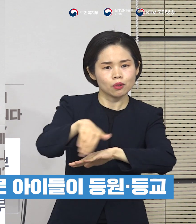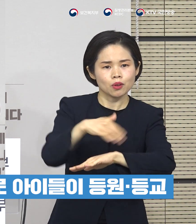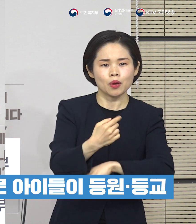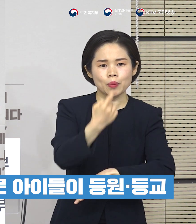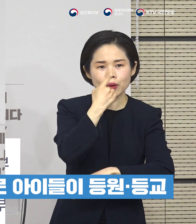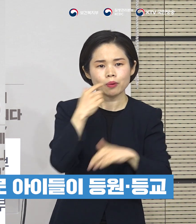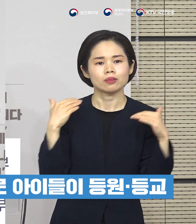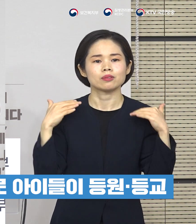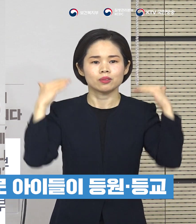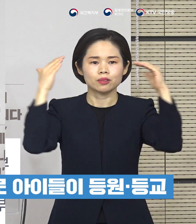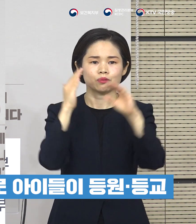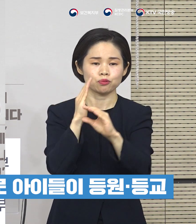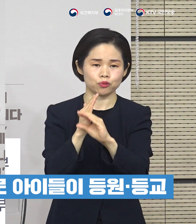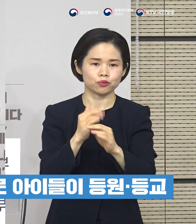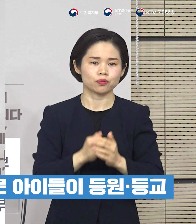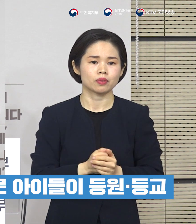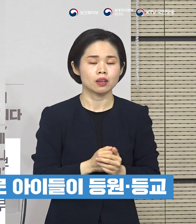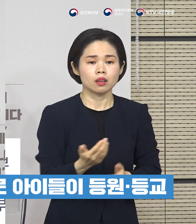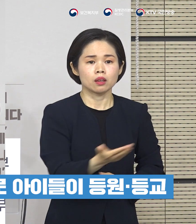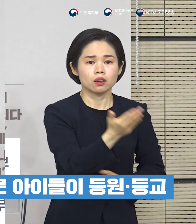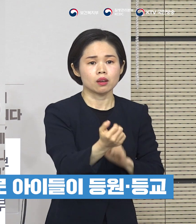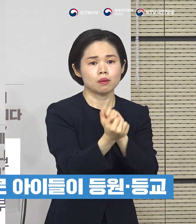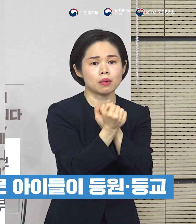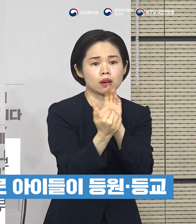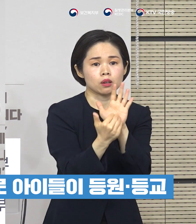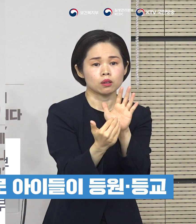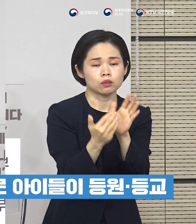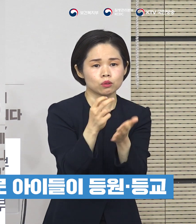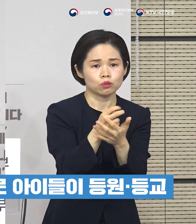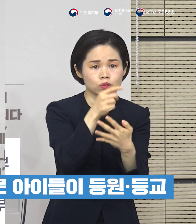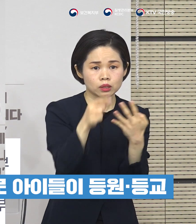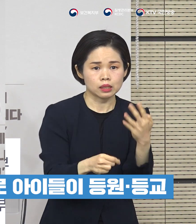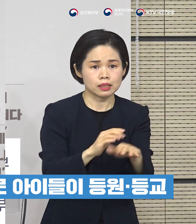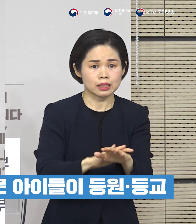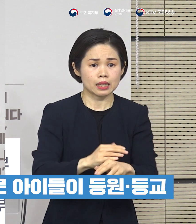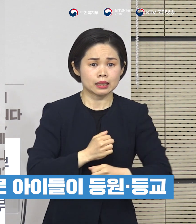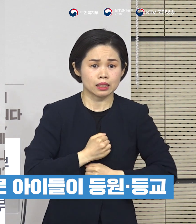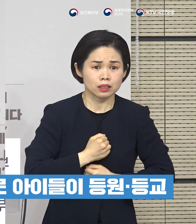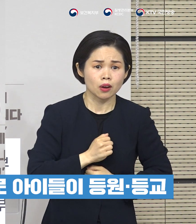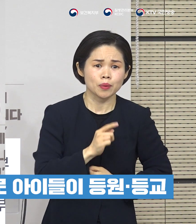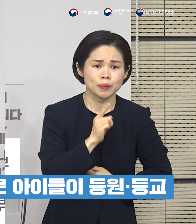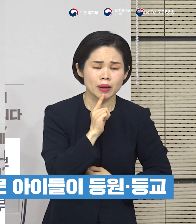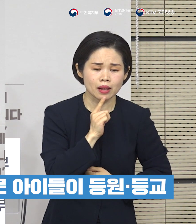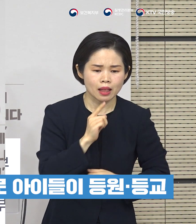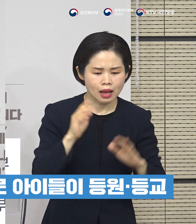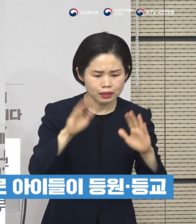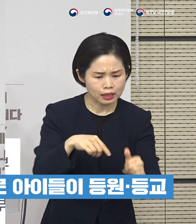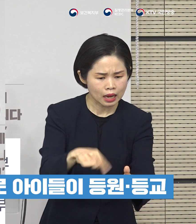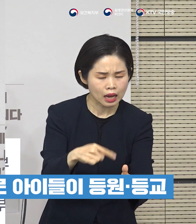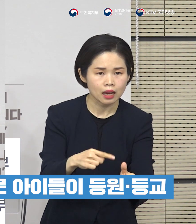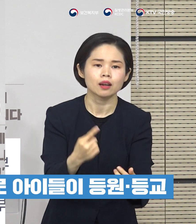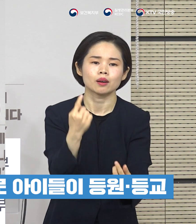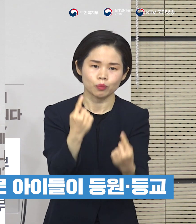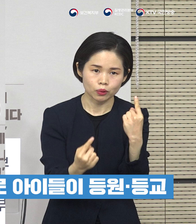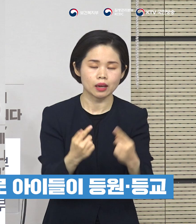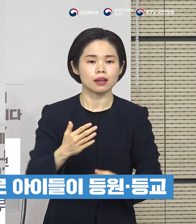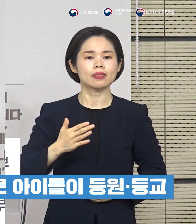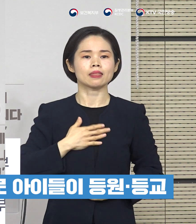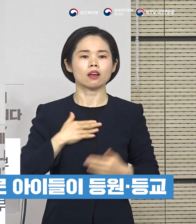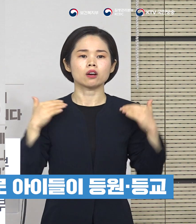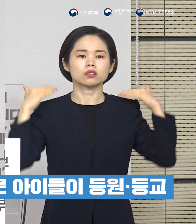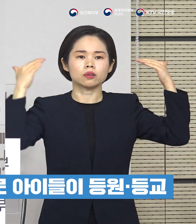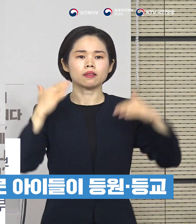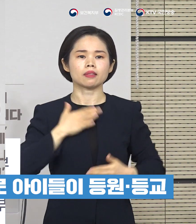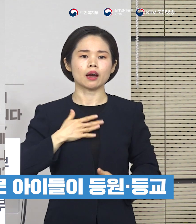성장하는 기회를 누리고 있습니다. 방역수칙을 잘 지켜달라는 100마디 말보다 우리 어른들이